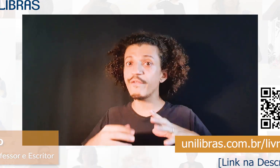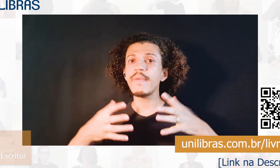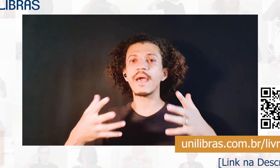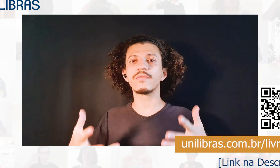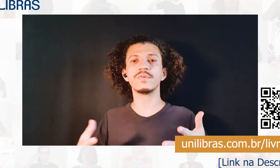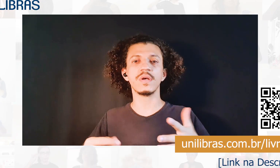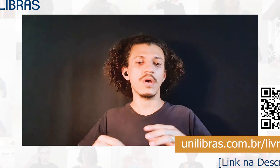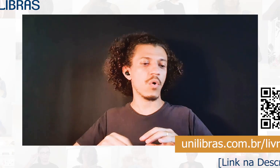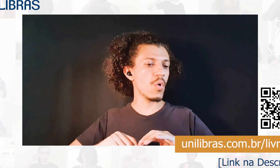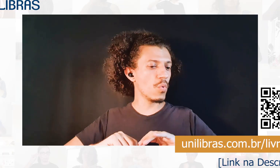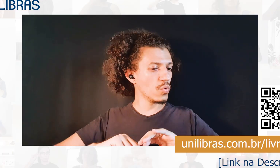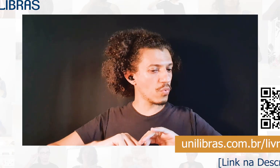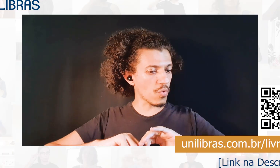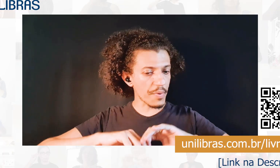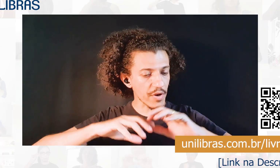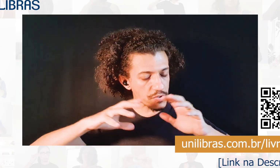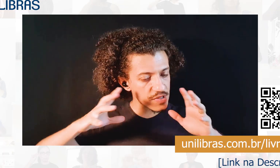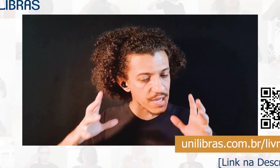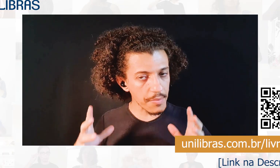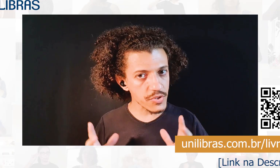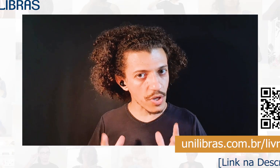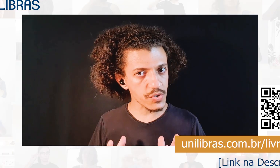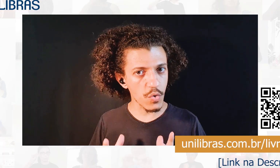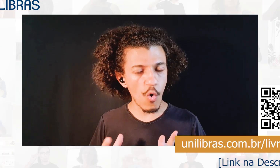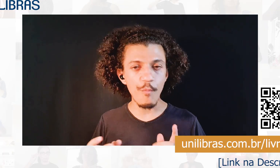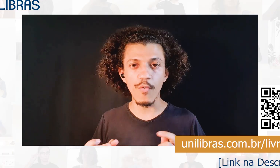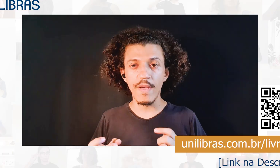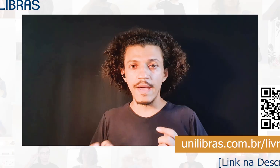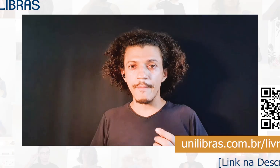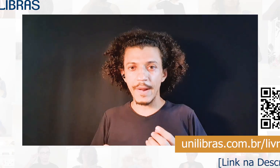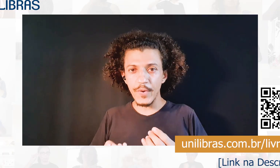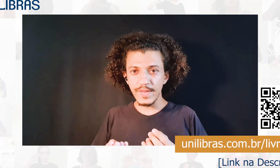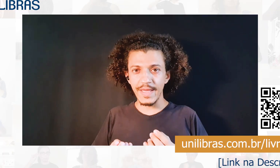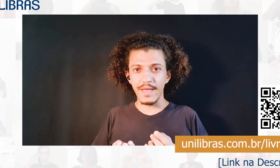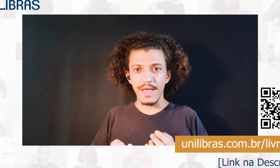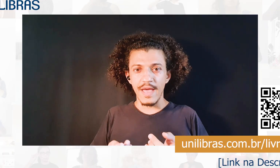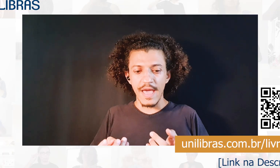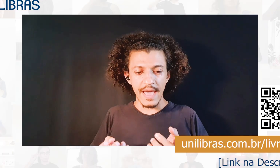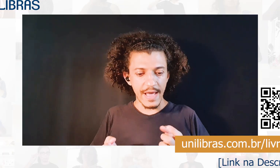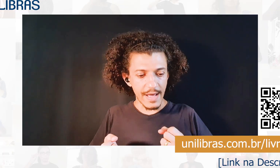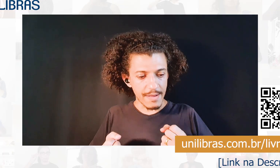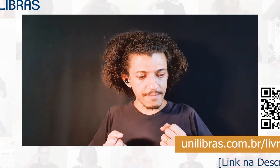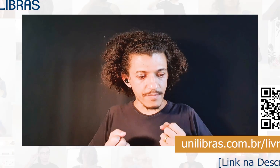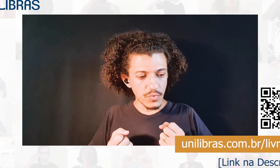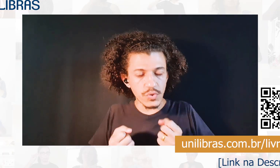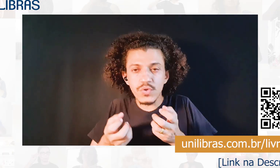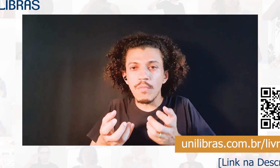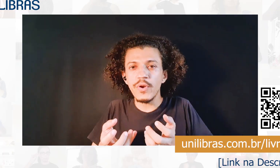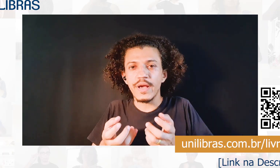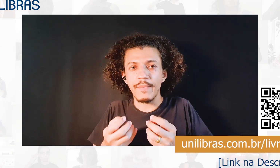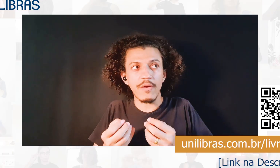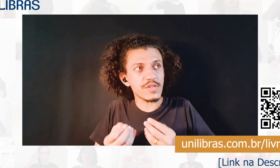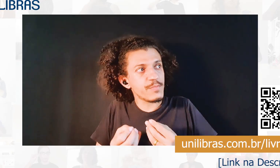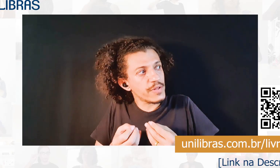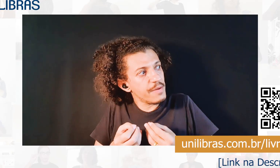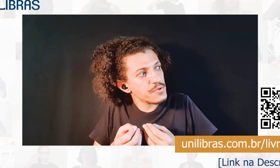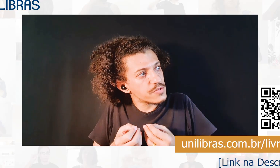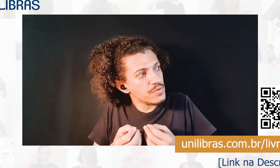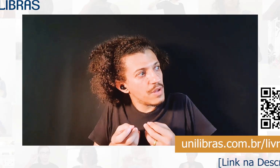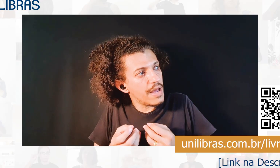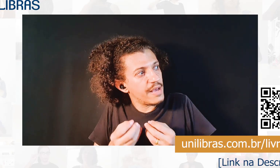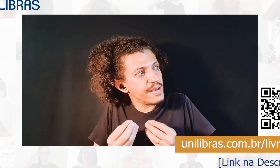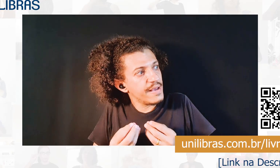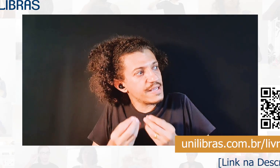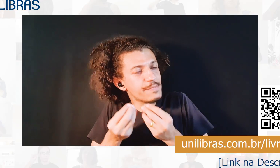os movimentos, ou como que nós usamos o nosso corpo para poder nos comunicar, para nós